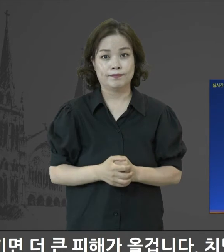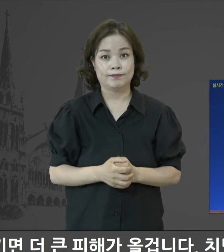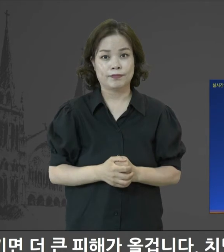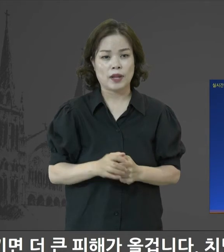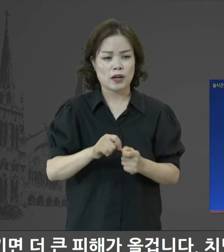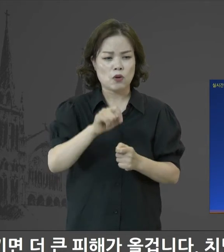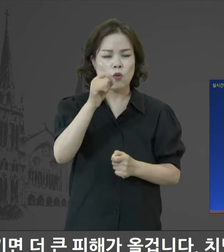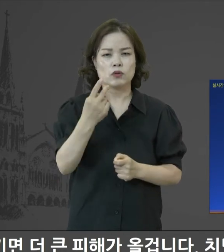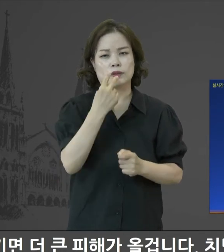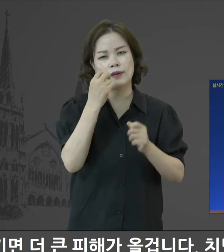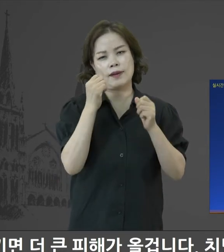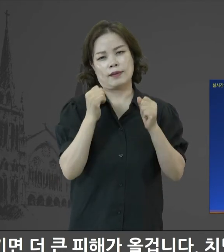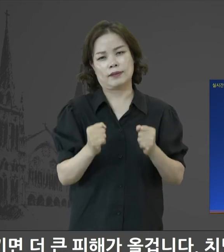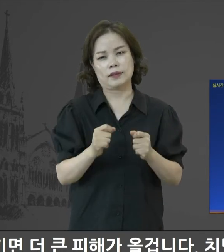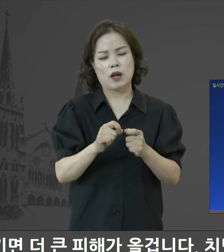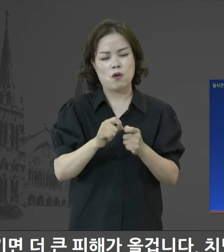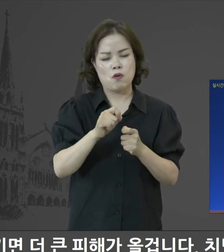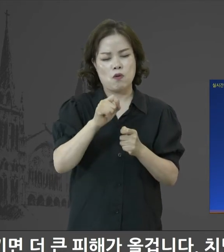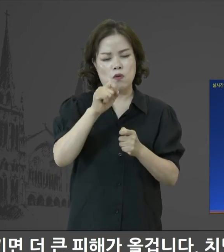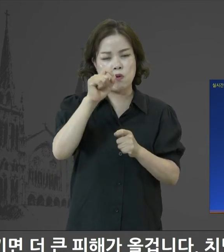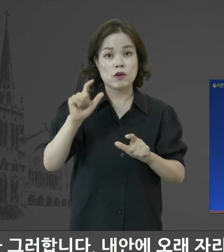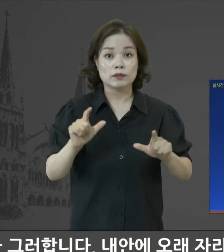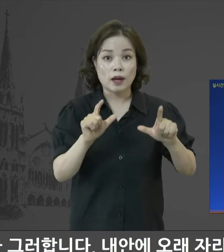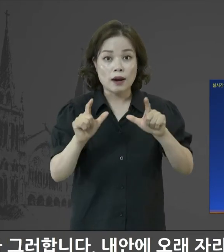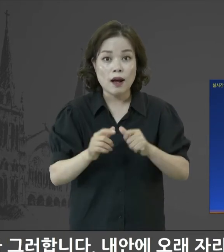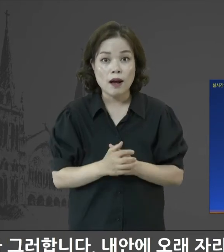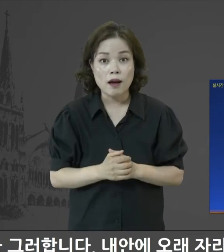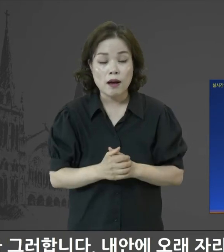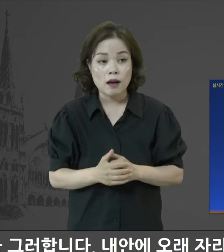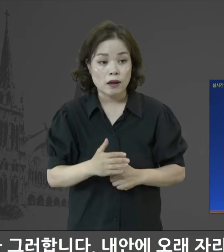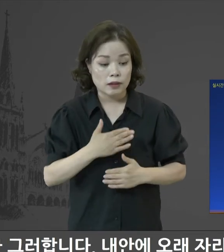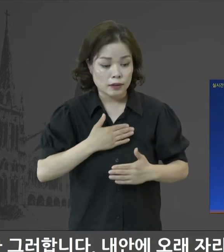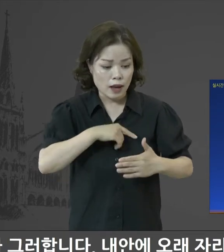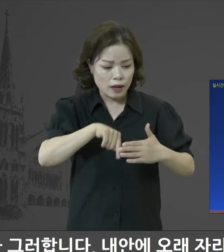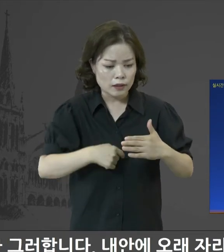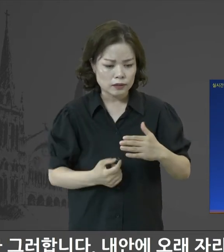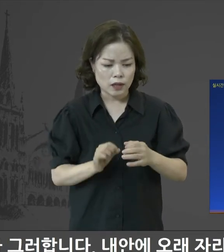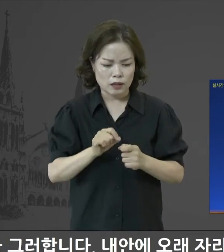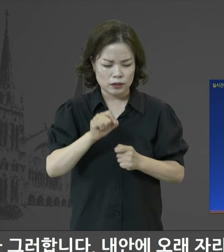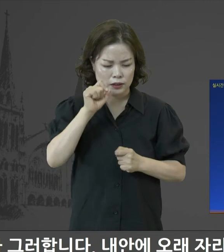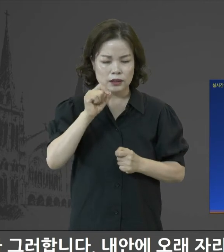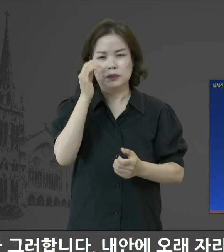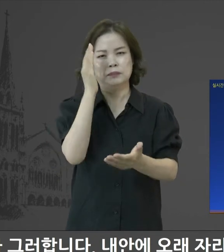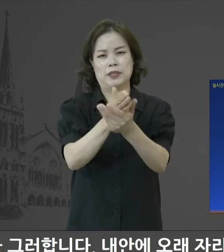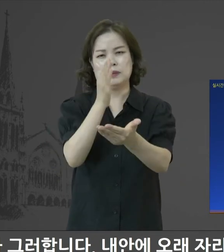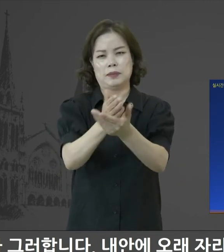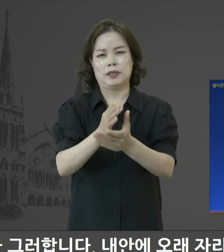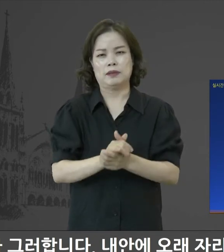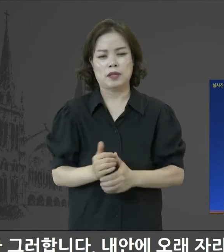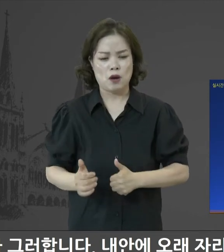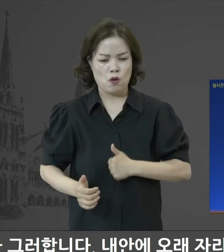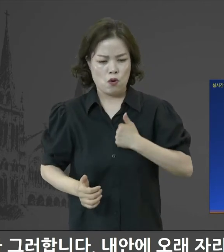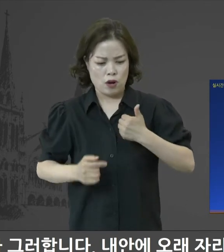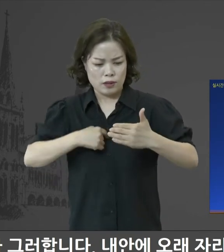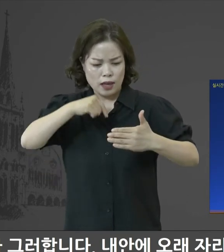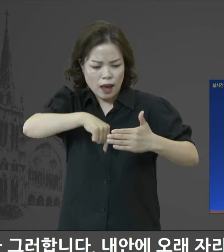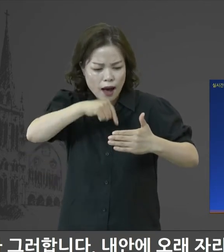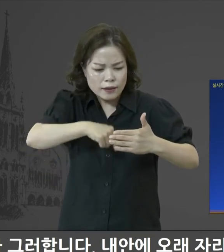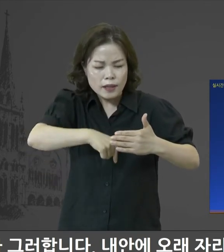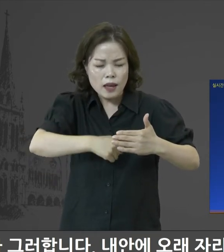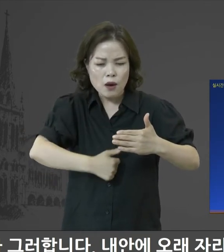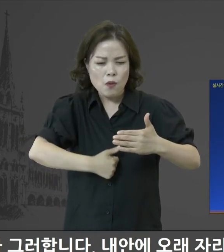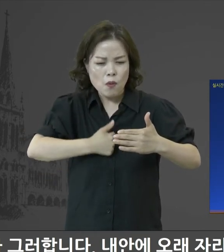lived, 살아있다는 것이요, 장수한다는 뜻입니다. 여러분, 분노가 내 안에서 장수하지 않도록 해야 됩니다. 분노가 내 안에